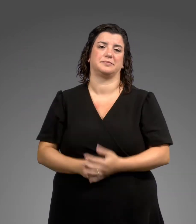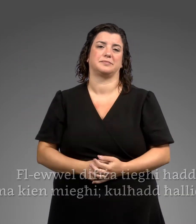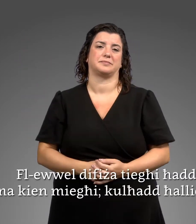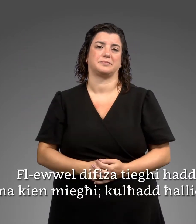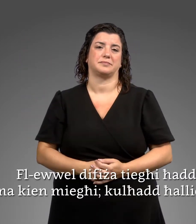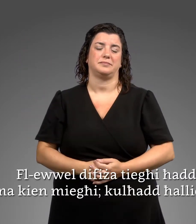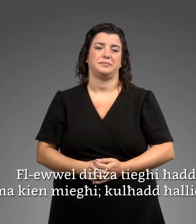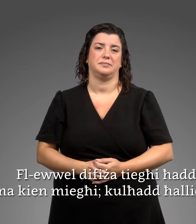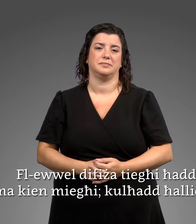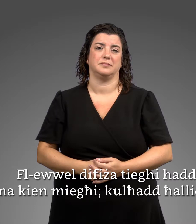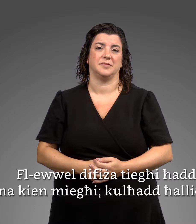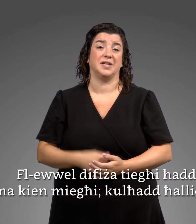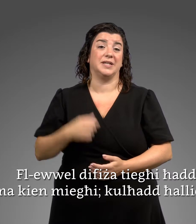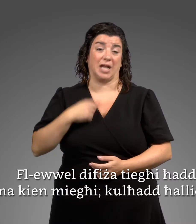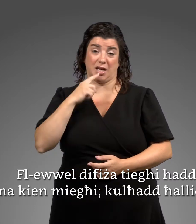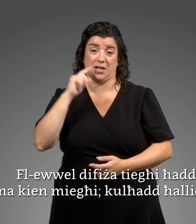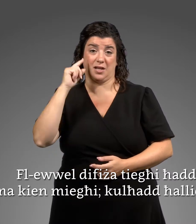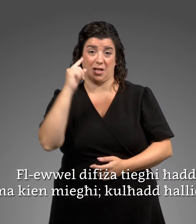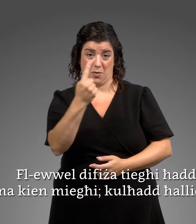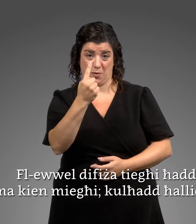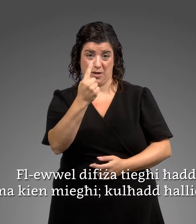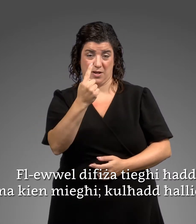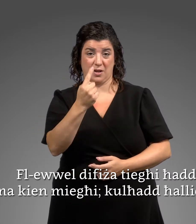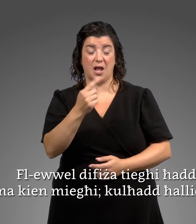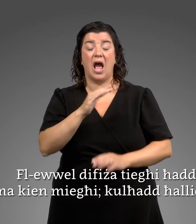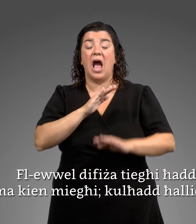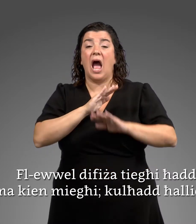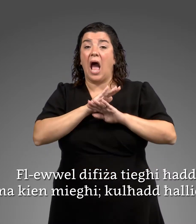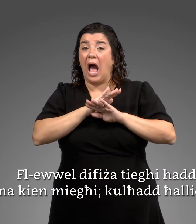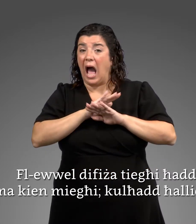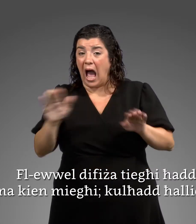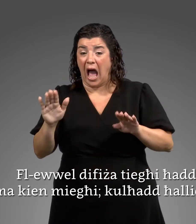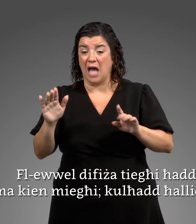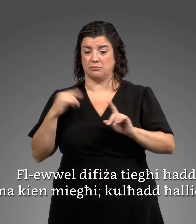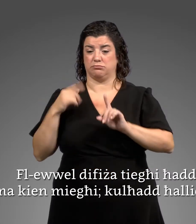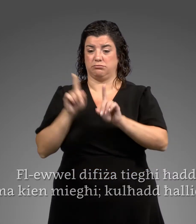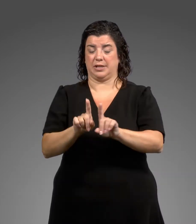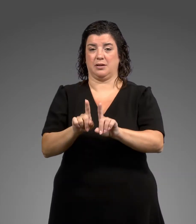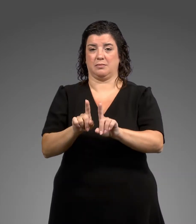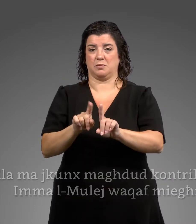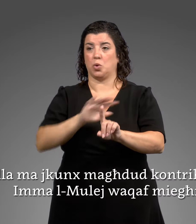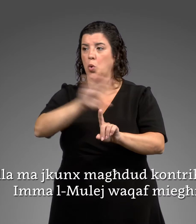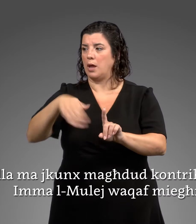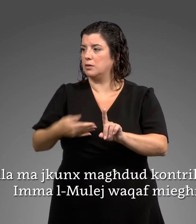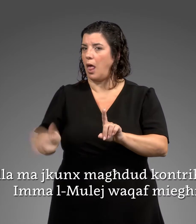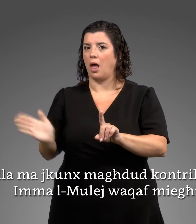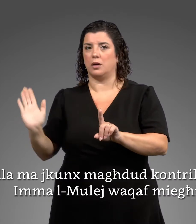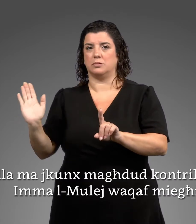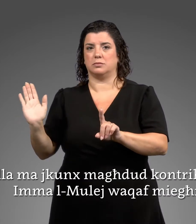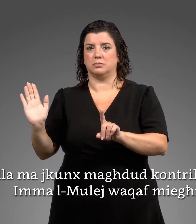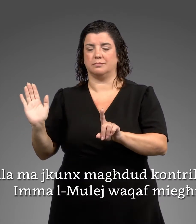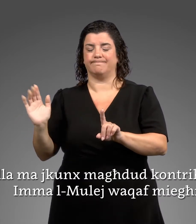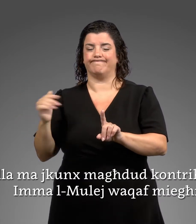Fli awgħal difijzati jaj ħat makimijaj Kul ħat ħallieni Jalla ma